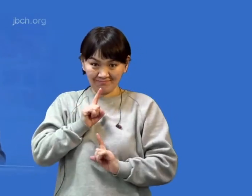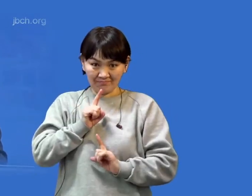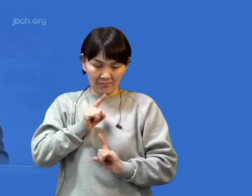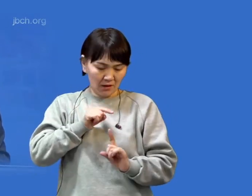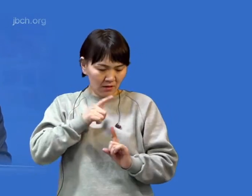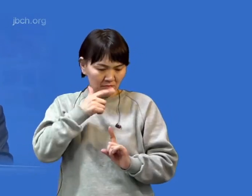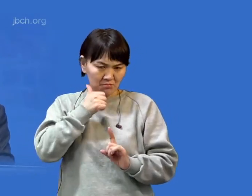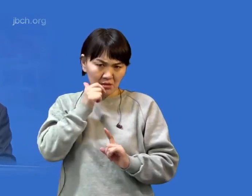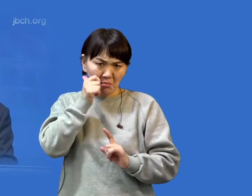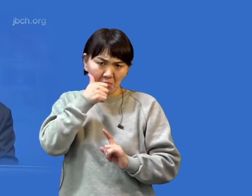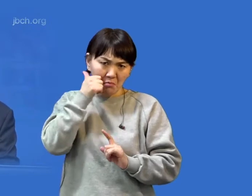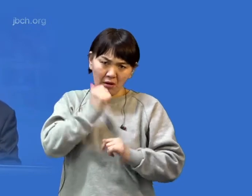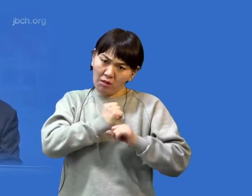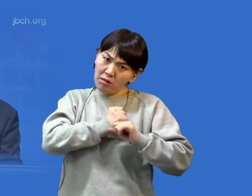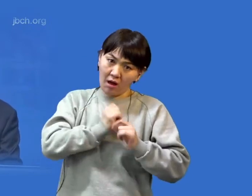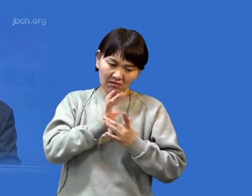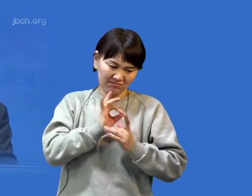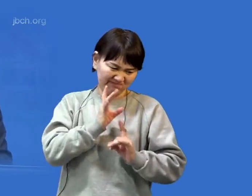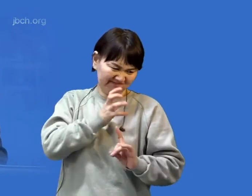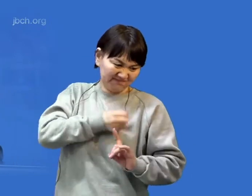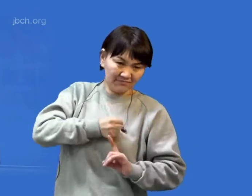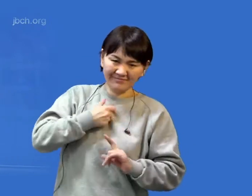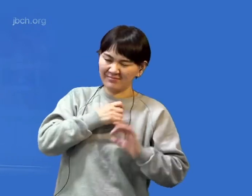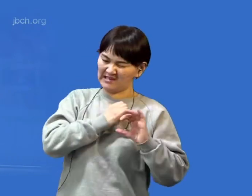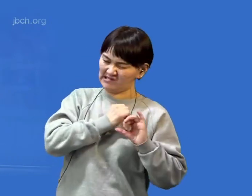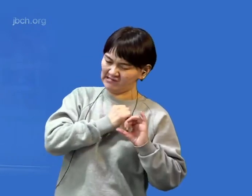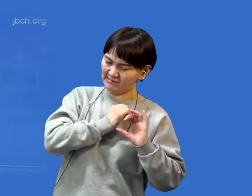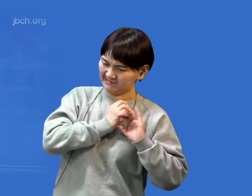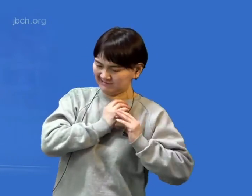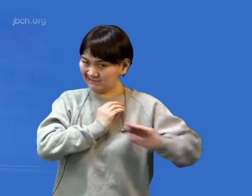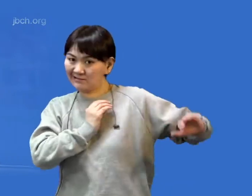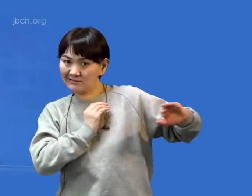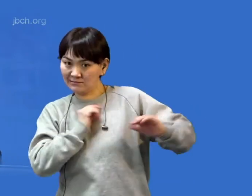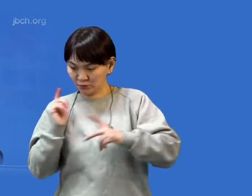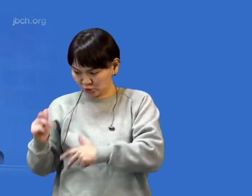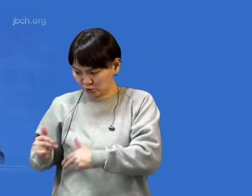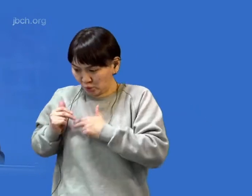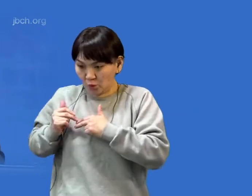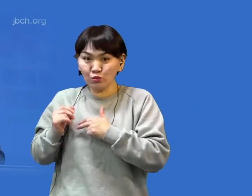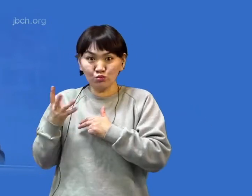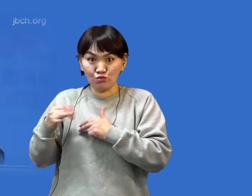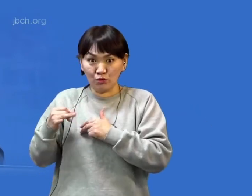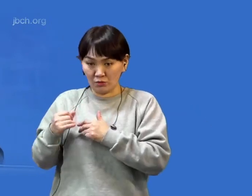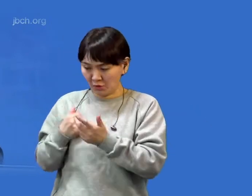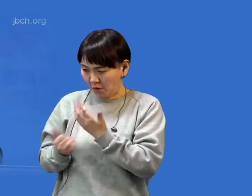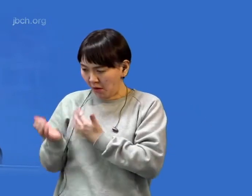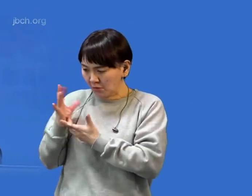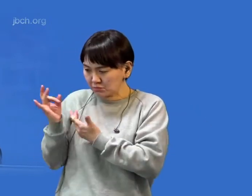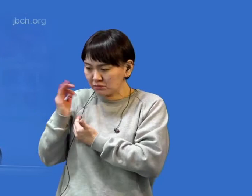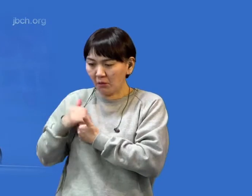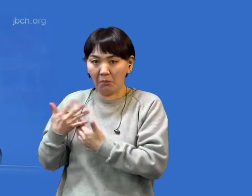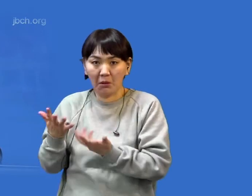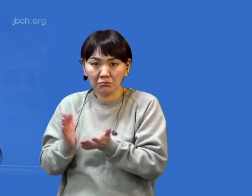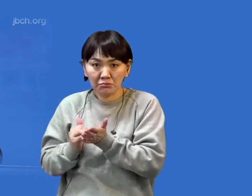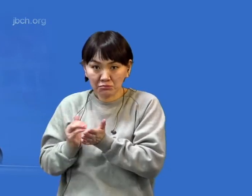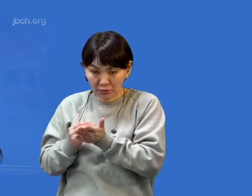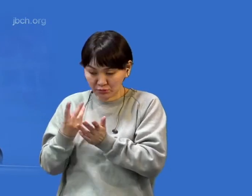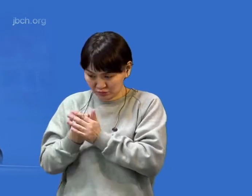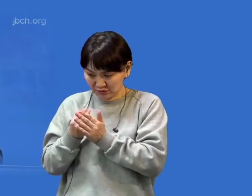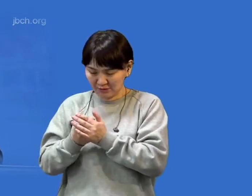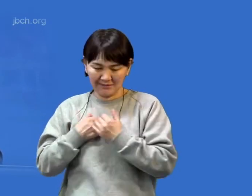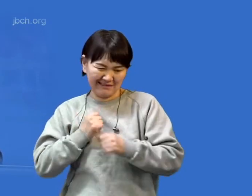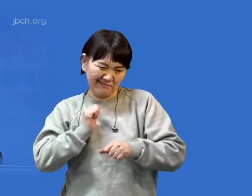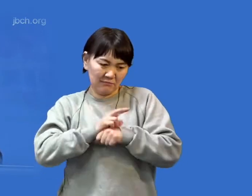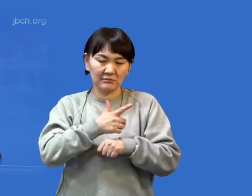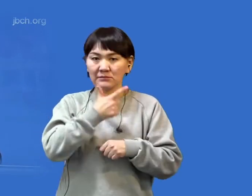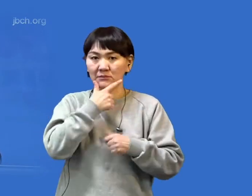юм. Тийм учраас бүгдээрээ ариун сүнсээр дүүрэхин төлөө хүсн тэмүүлж ариун сүнсийг дагаад амьдрахыг бид